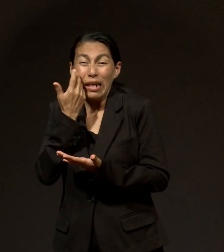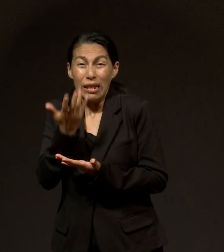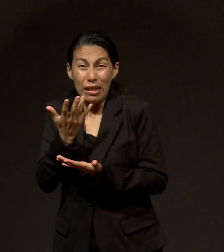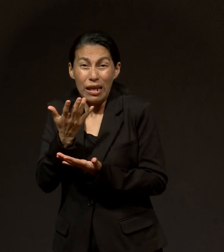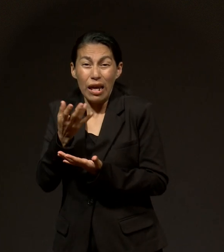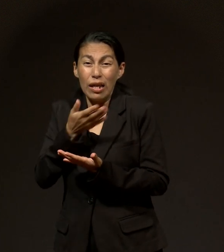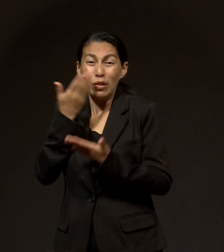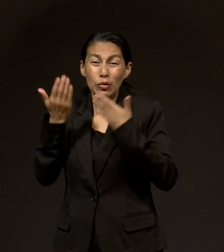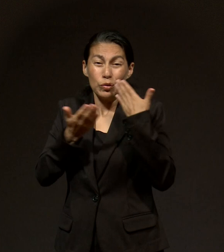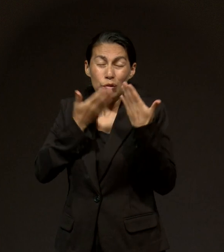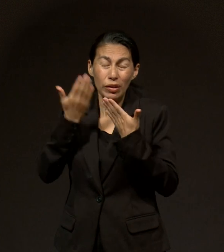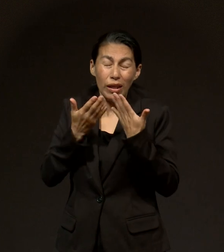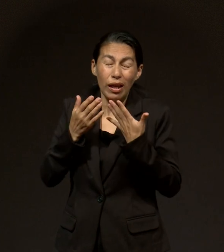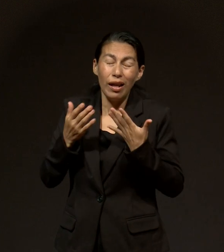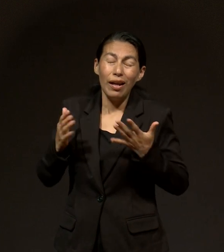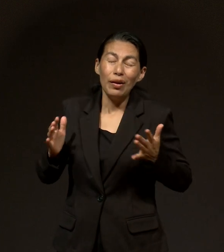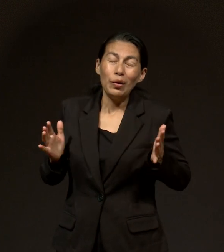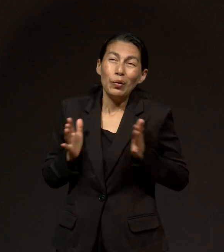lo cumplí.